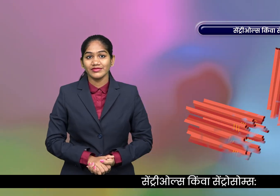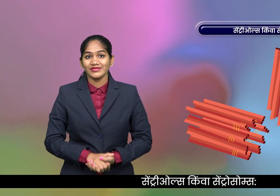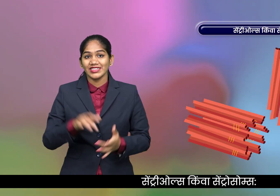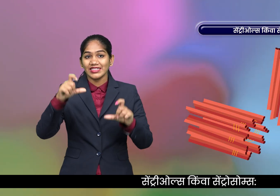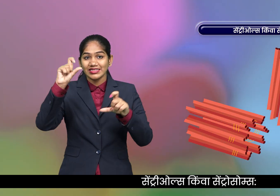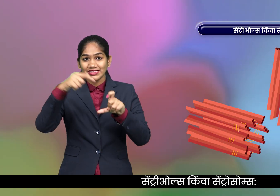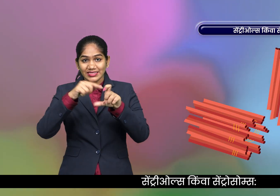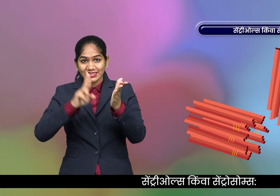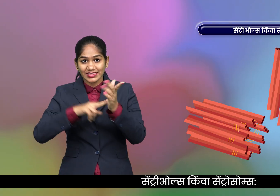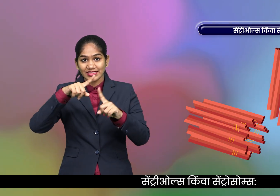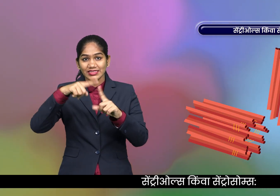सेंट्रिओल्स किंवा सेंट्रोझोम्स